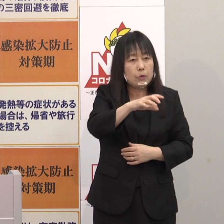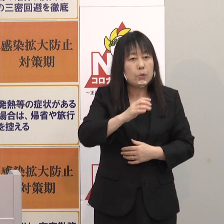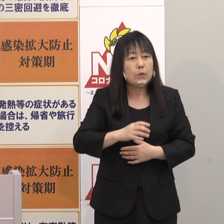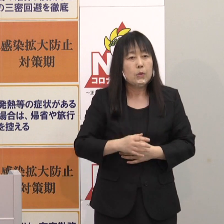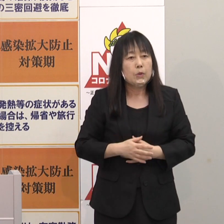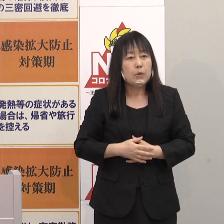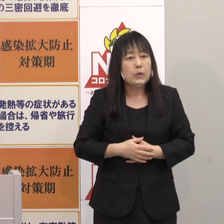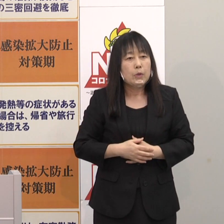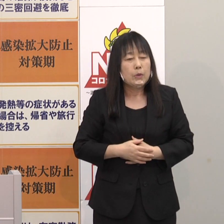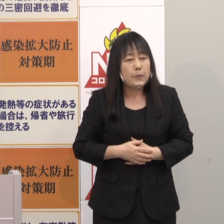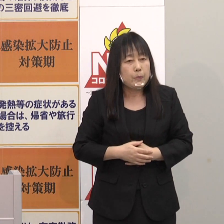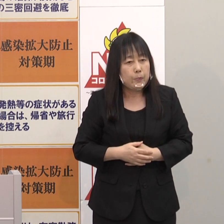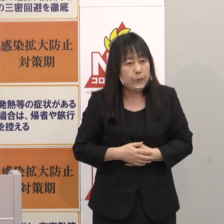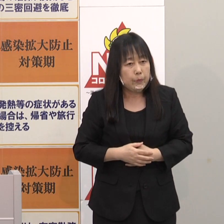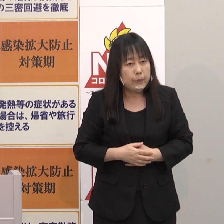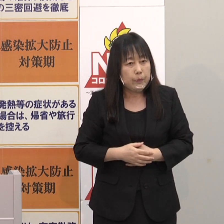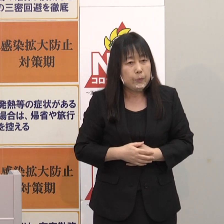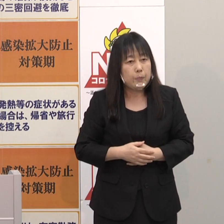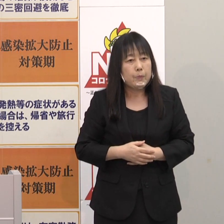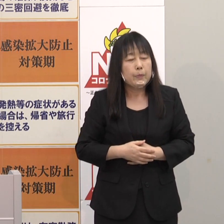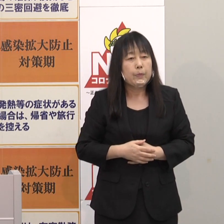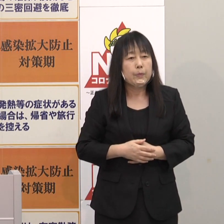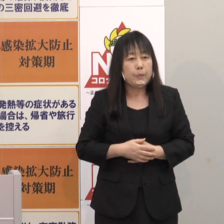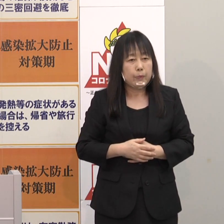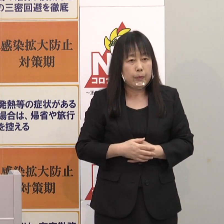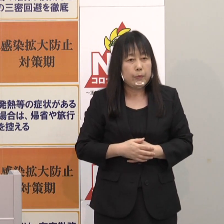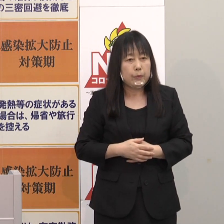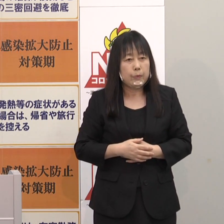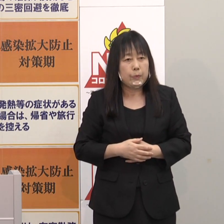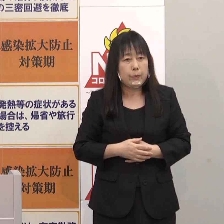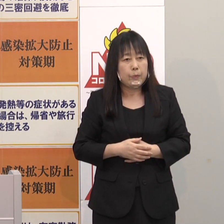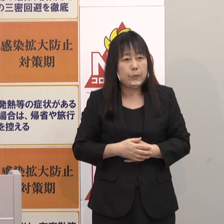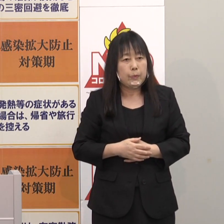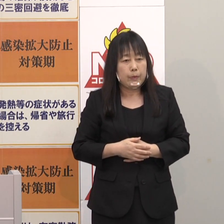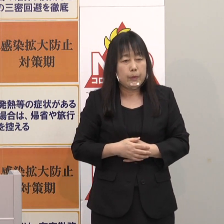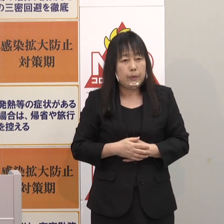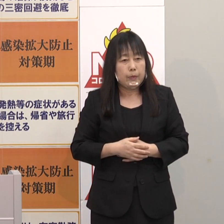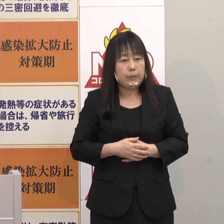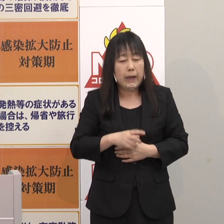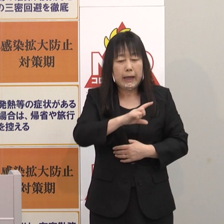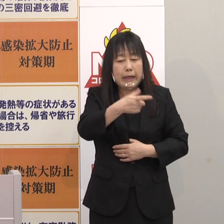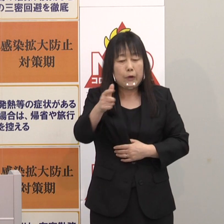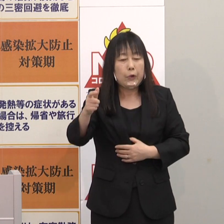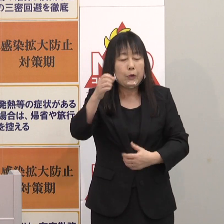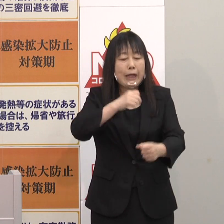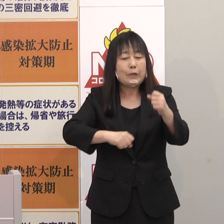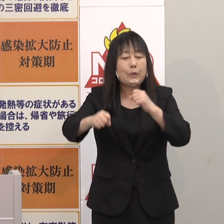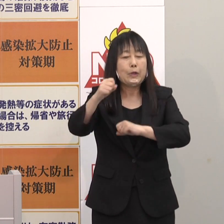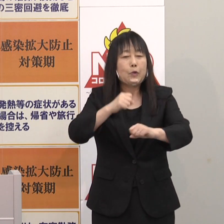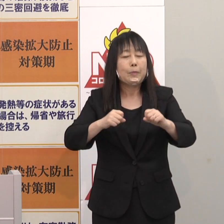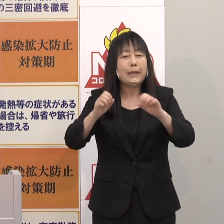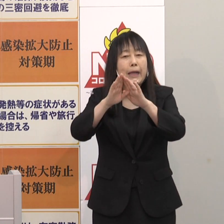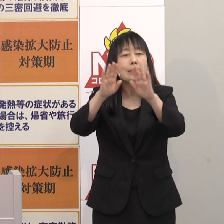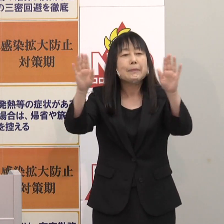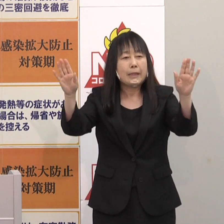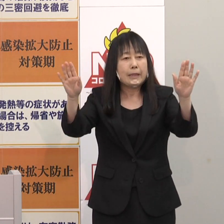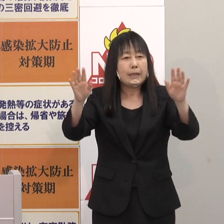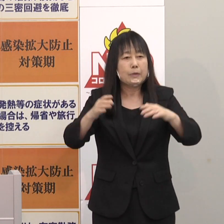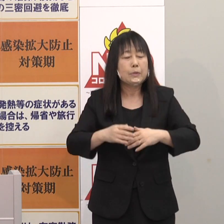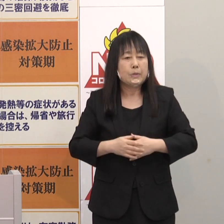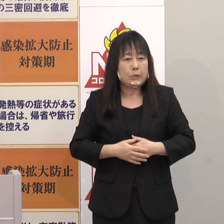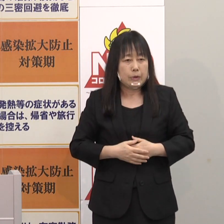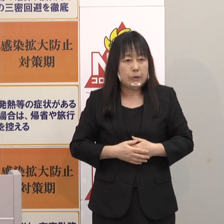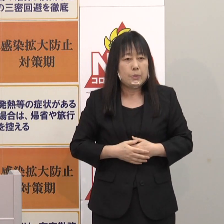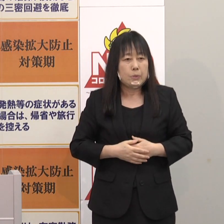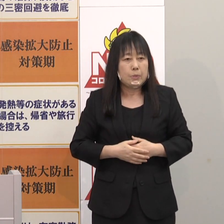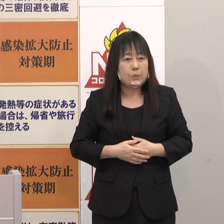けれども、県としてですね、新たなそういう取り組みを始める考えとかっていうのはあるんでしょうか。 今最後におっ